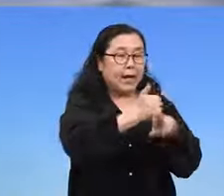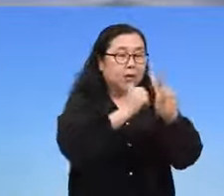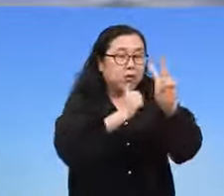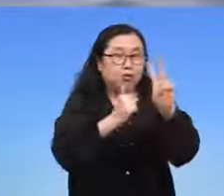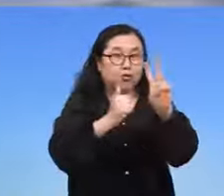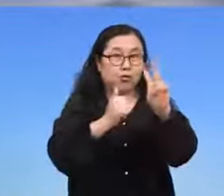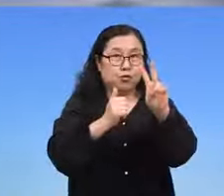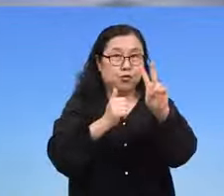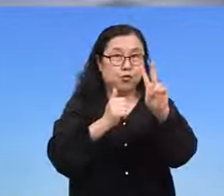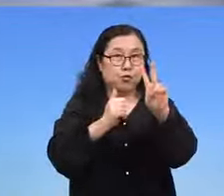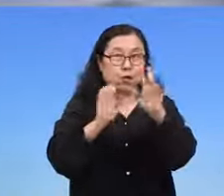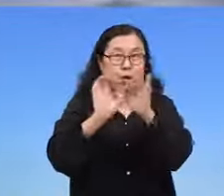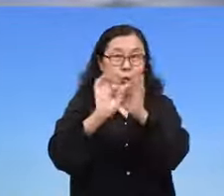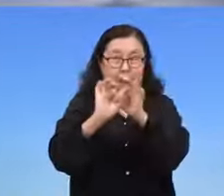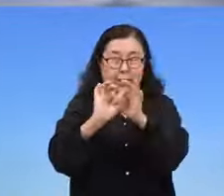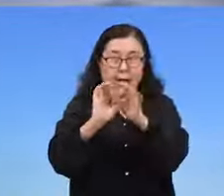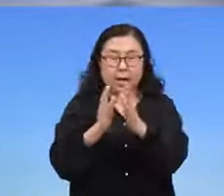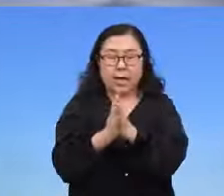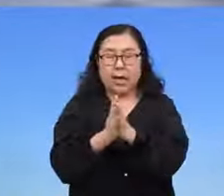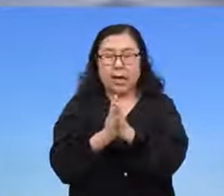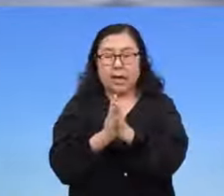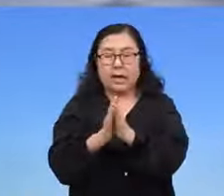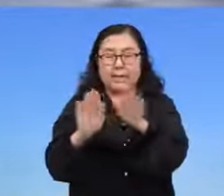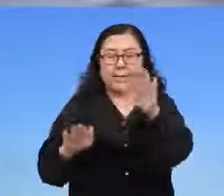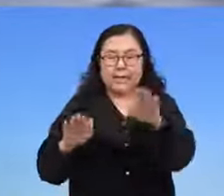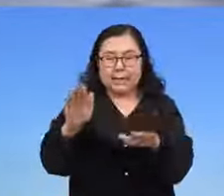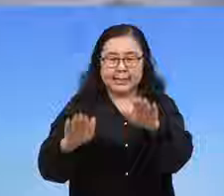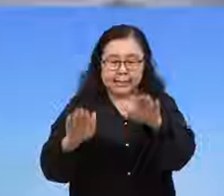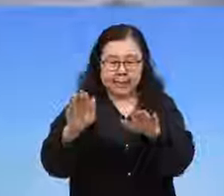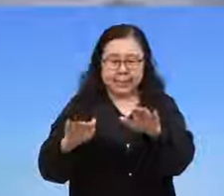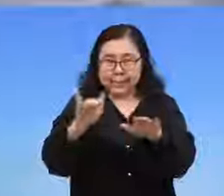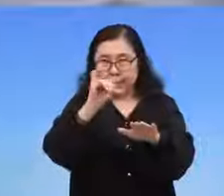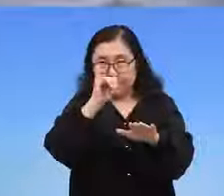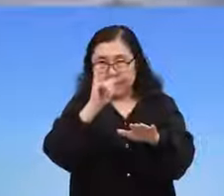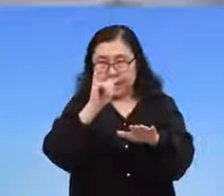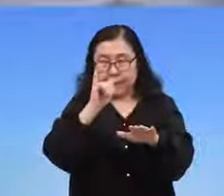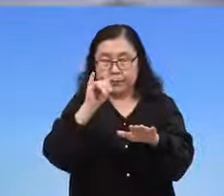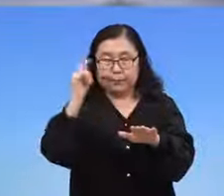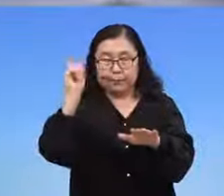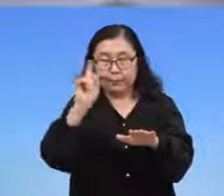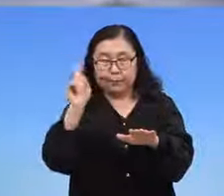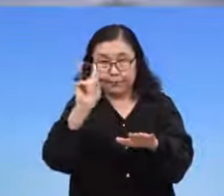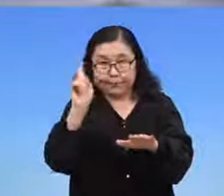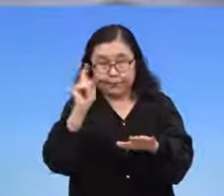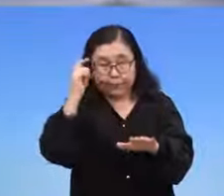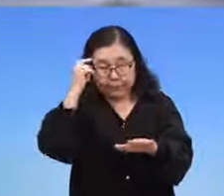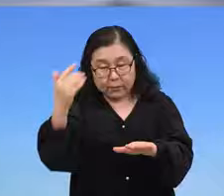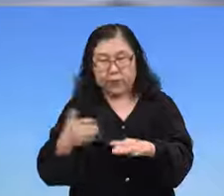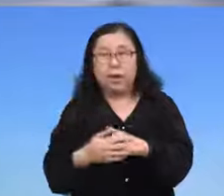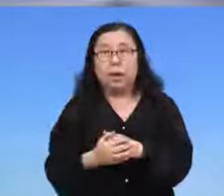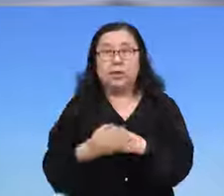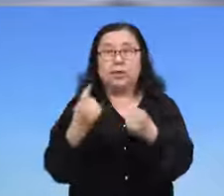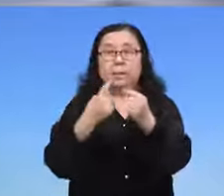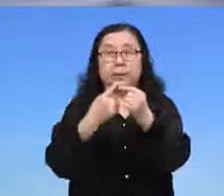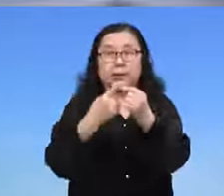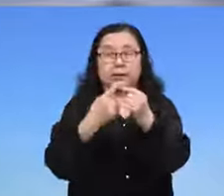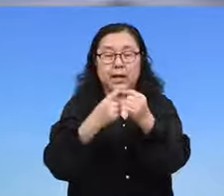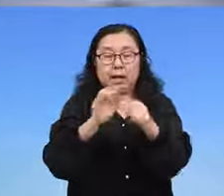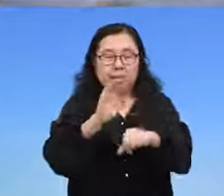겁니다. 어떤 차이가 이 둘을 이렇게 벌어지게 만들었을까요? 그들의 차이점 첫